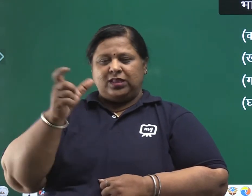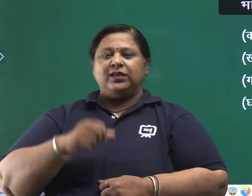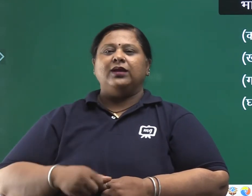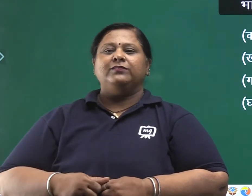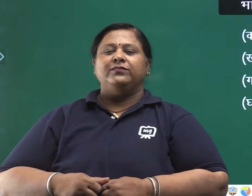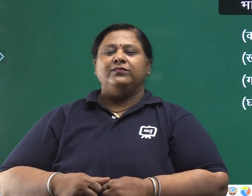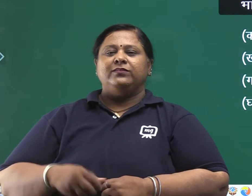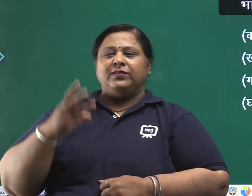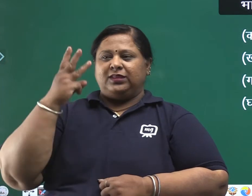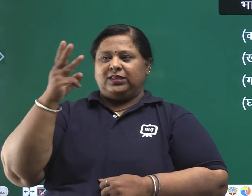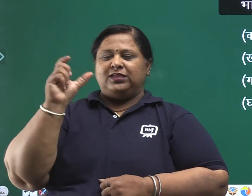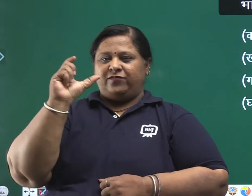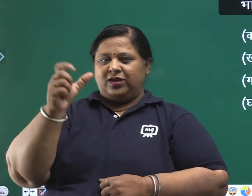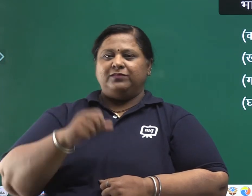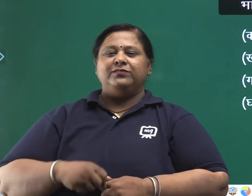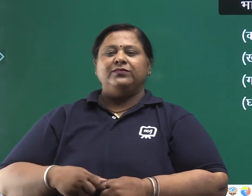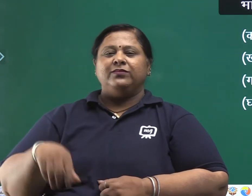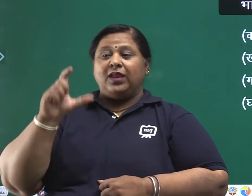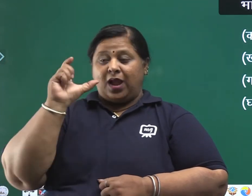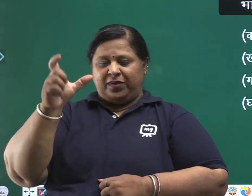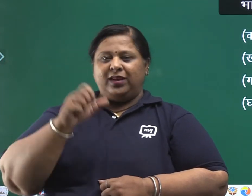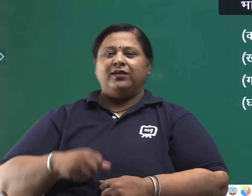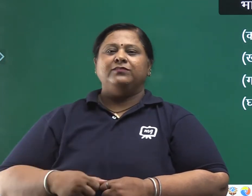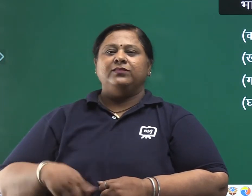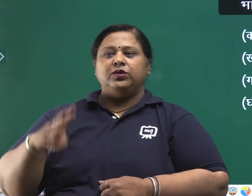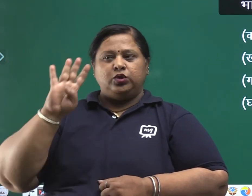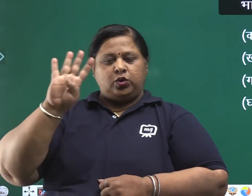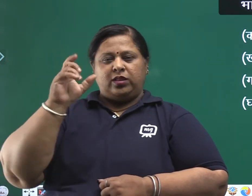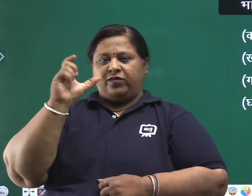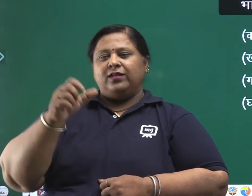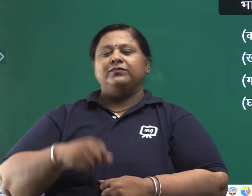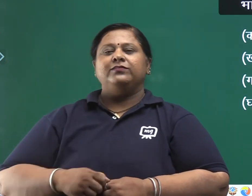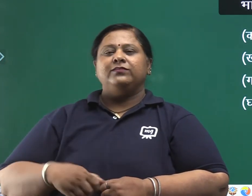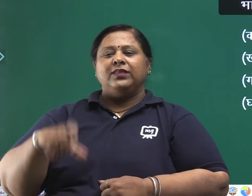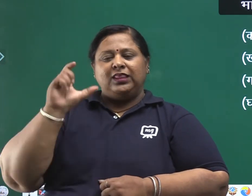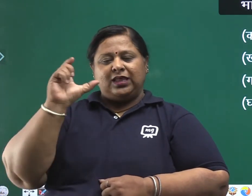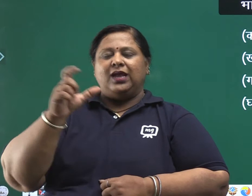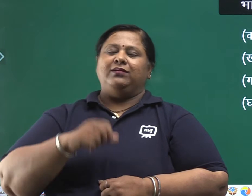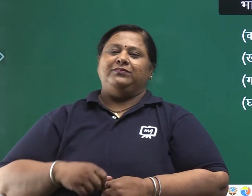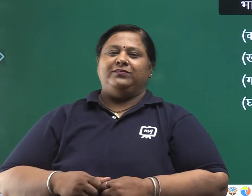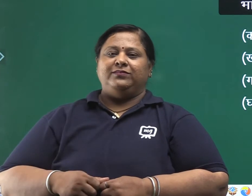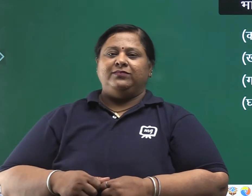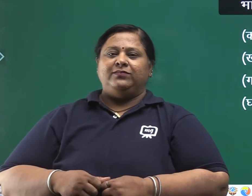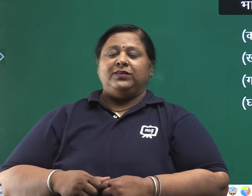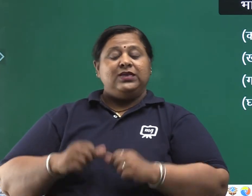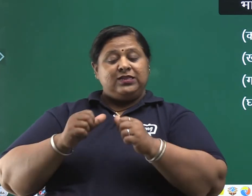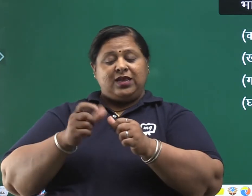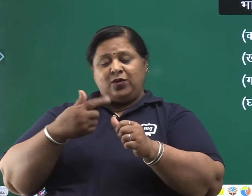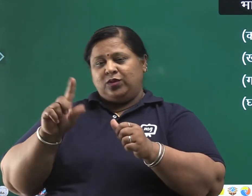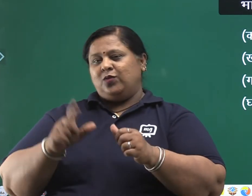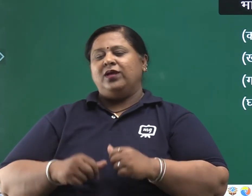स्वतंत्रता, तीसरा विकल्प अमीरी और चौथा विकल्प दया। सही उत्तर